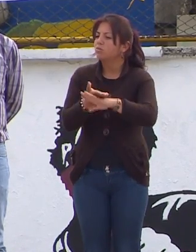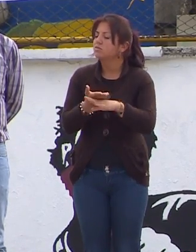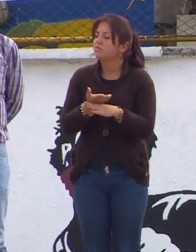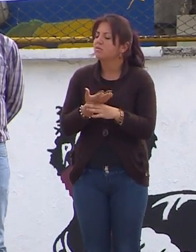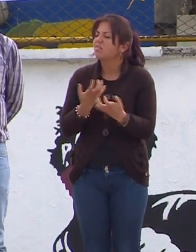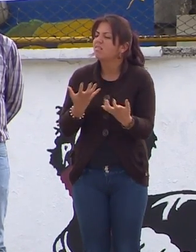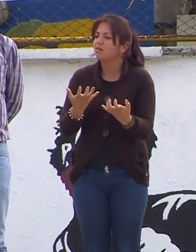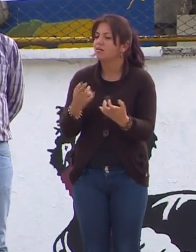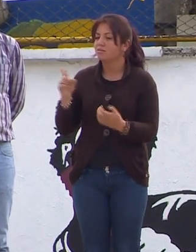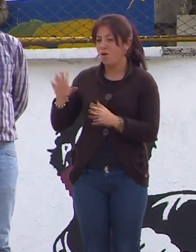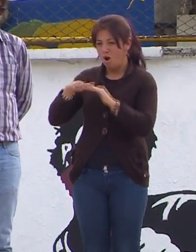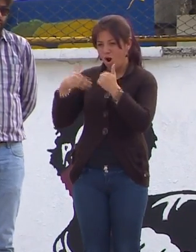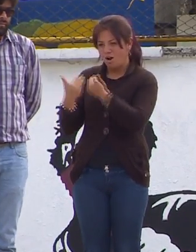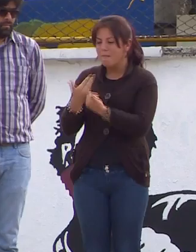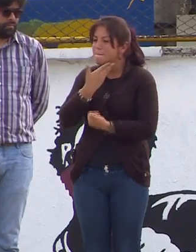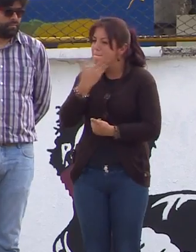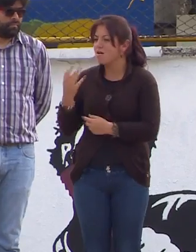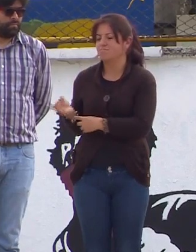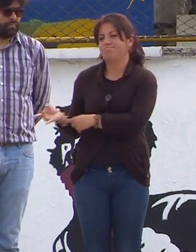país.